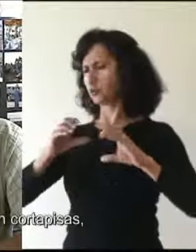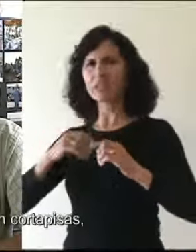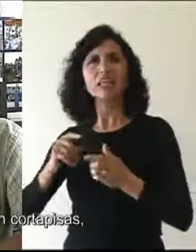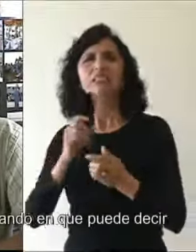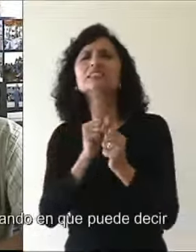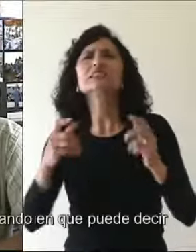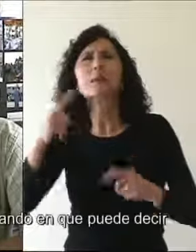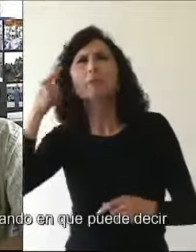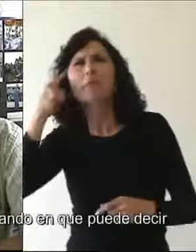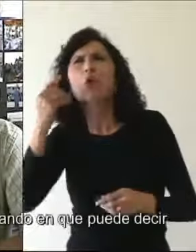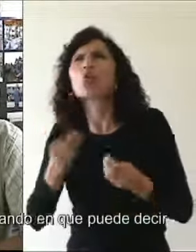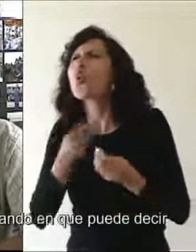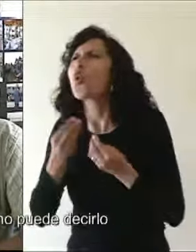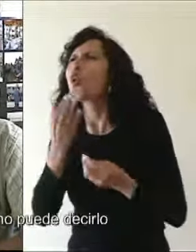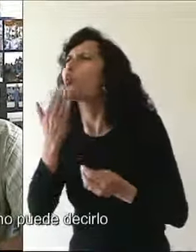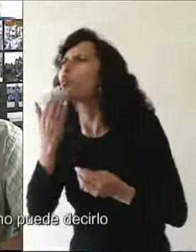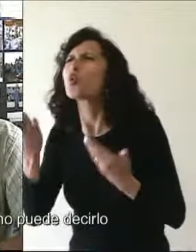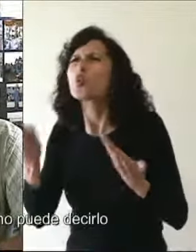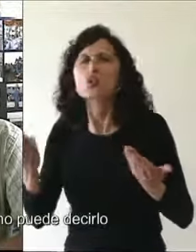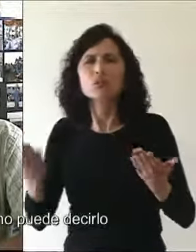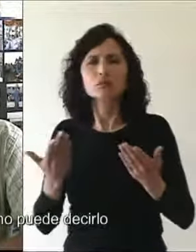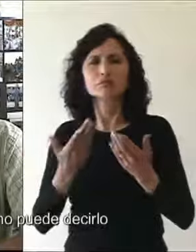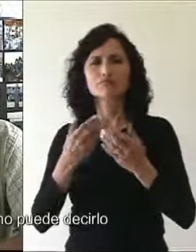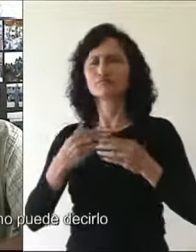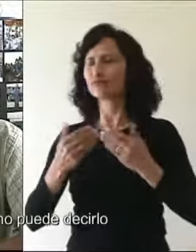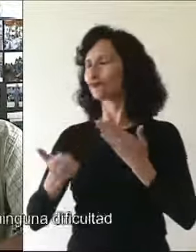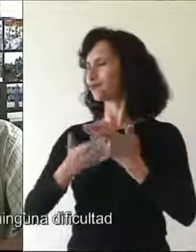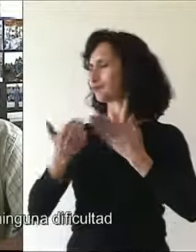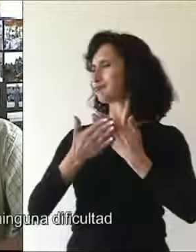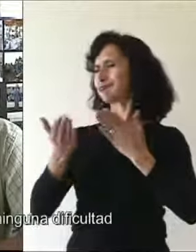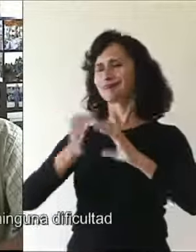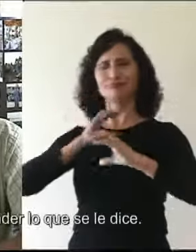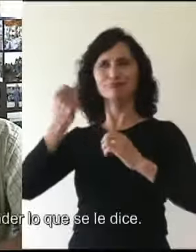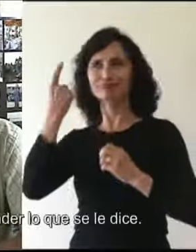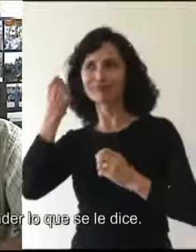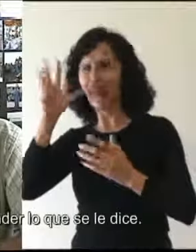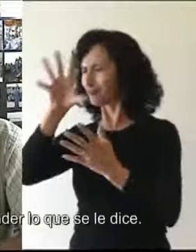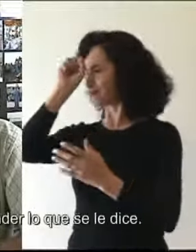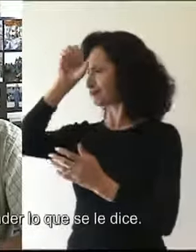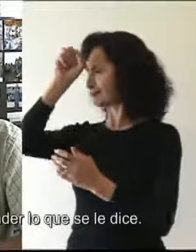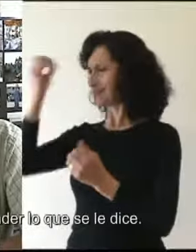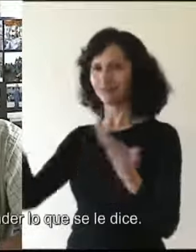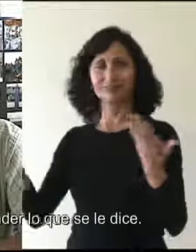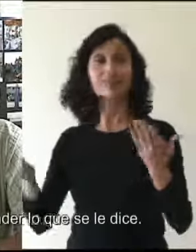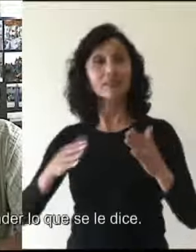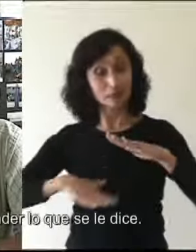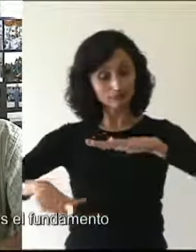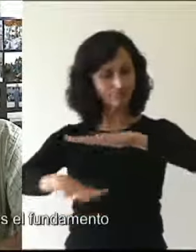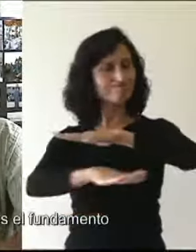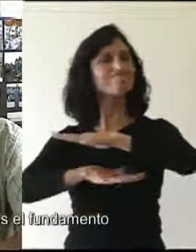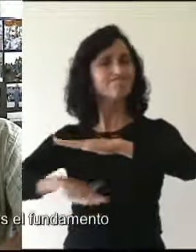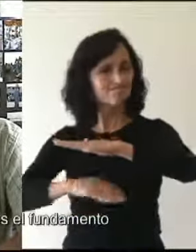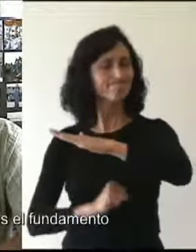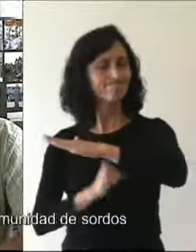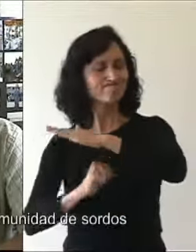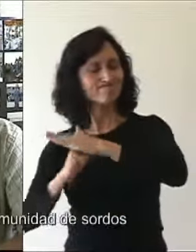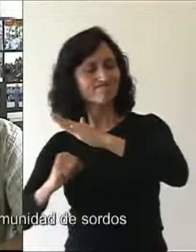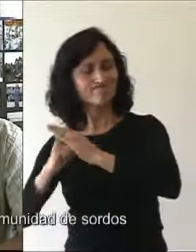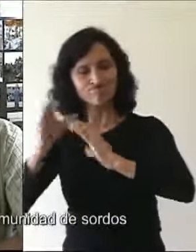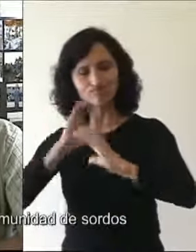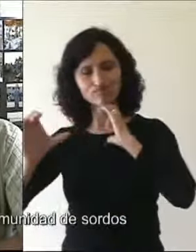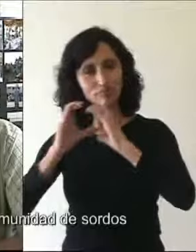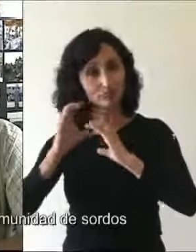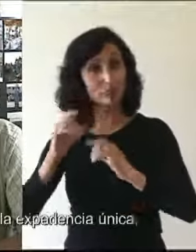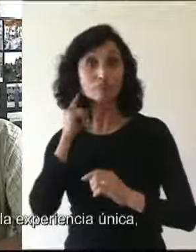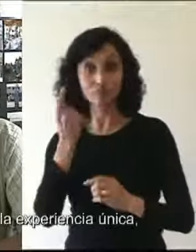sin cortapisas, sin estar pensando en qué puede decir o cómo puede decirlo, y sin ninguna dificultad para entender lo que se le dice. Eso es el